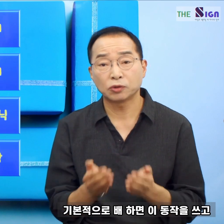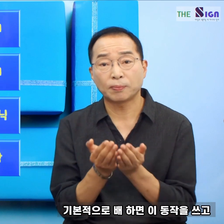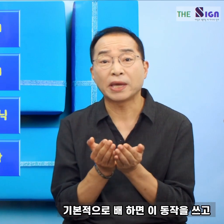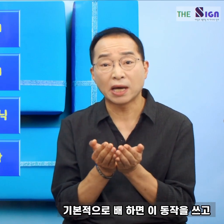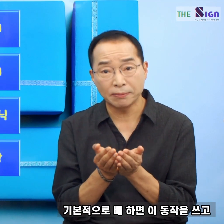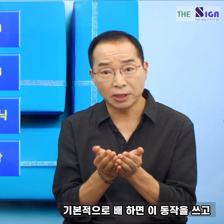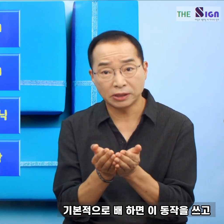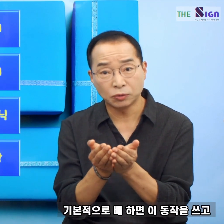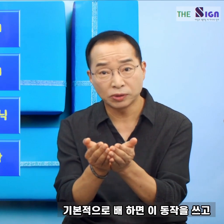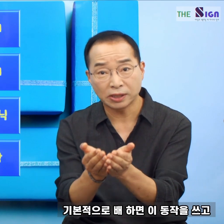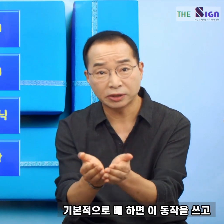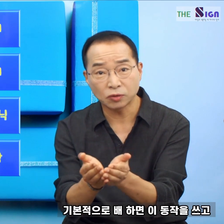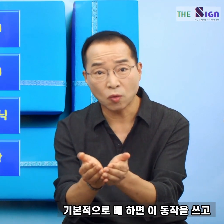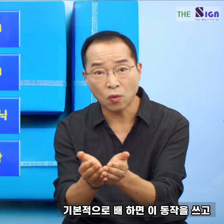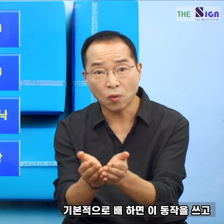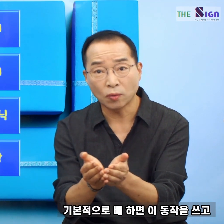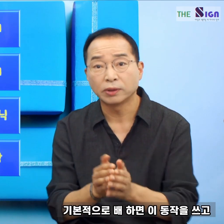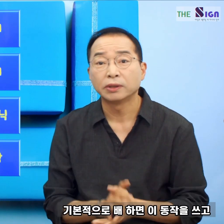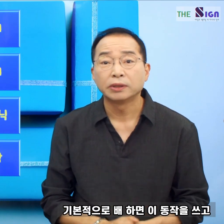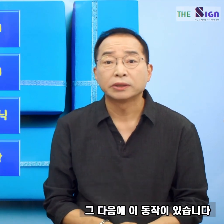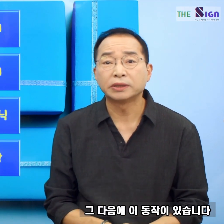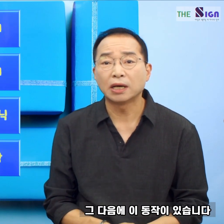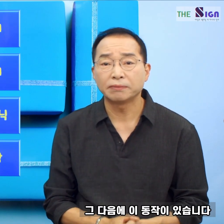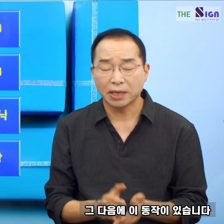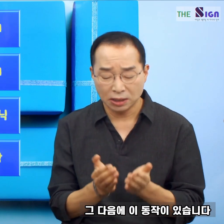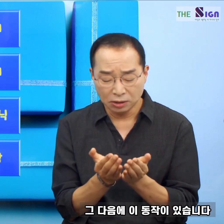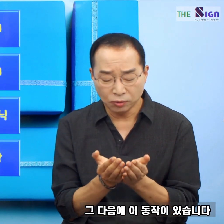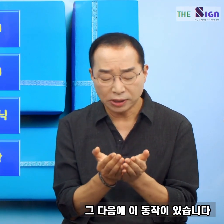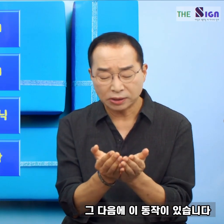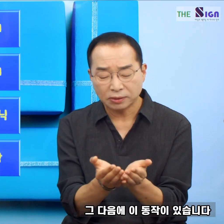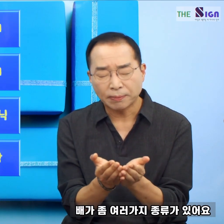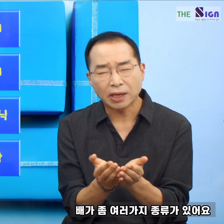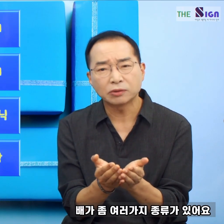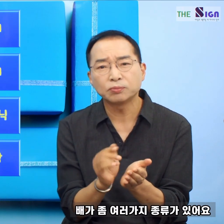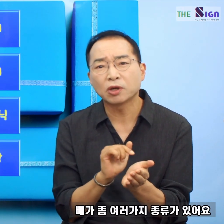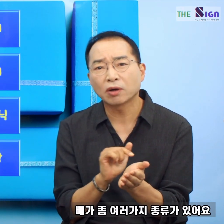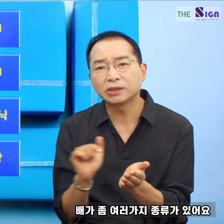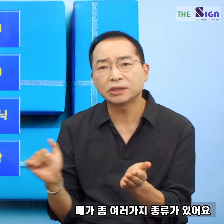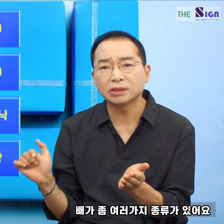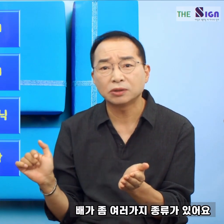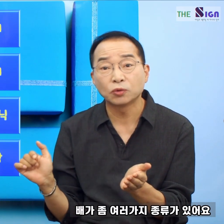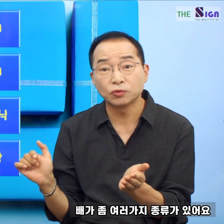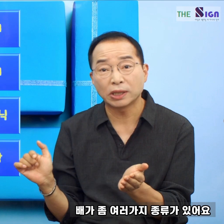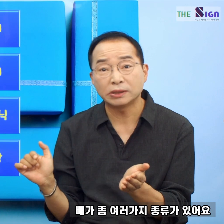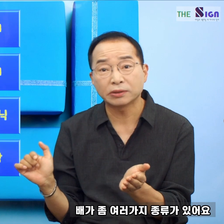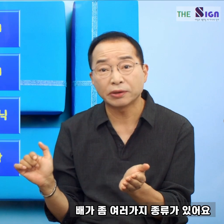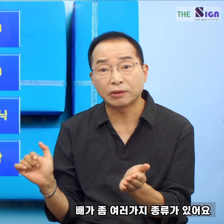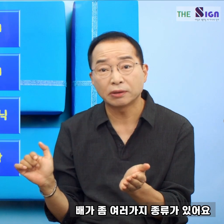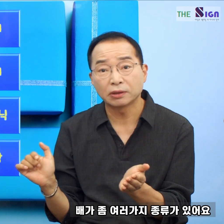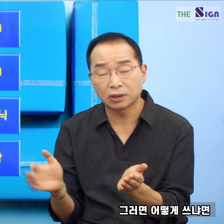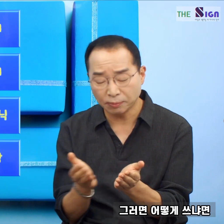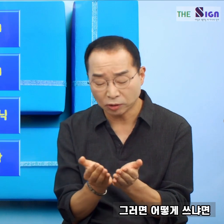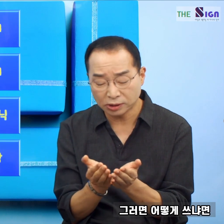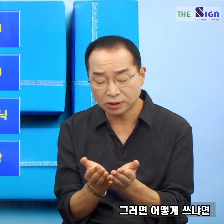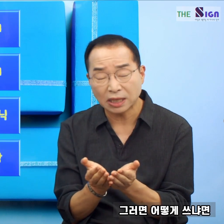배 하면 이 동작을 쓰고 그 다음에 이 동작이 있습니다. 배가 좀 여러 가지 종류가 있어요. 그러면 어떻게